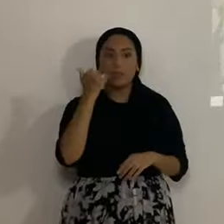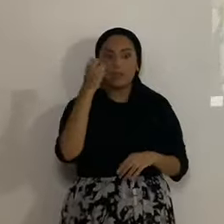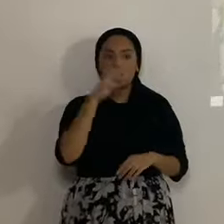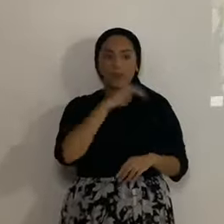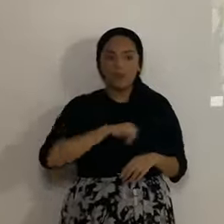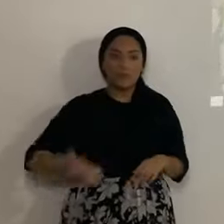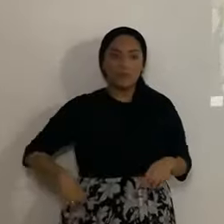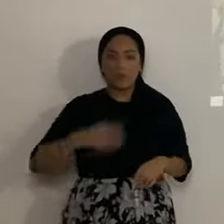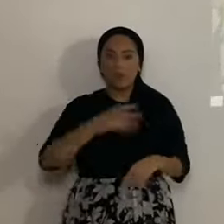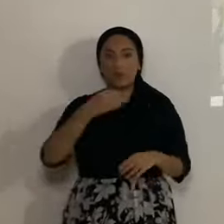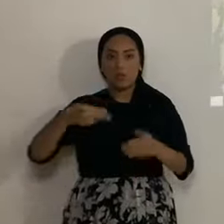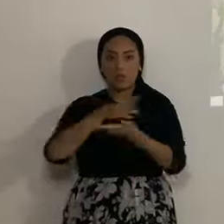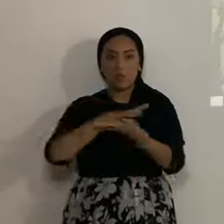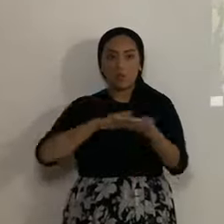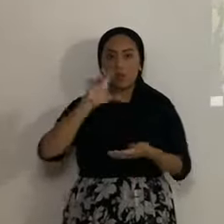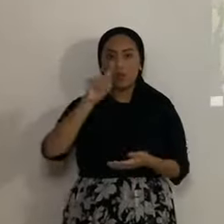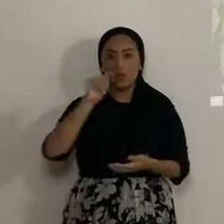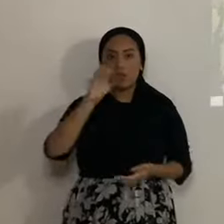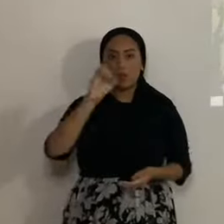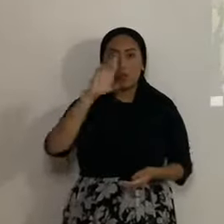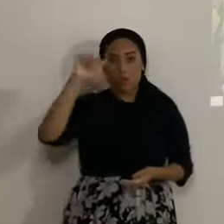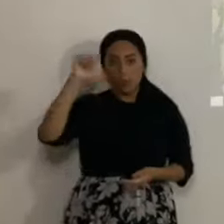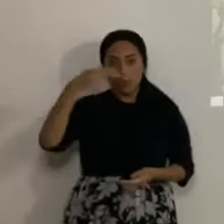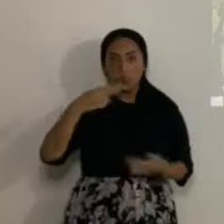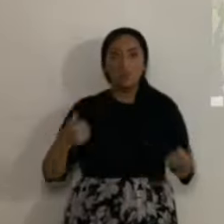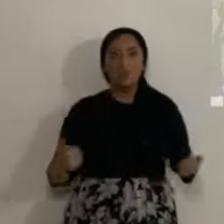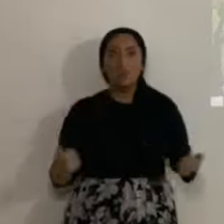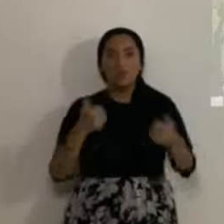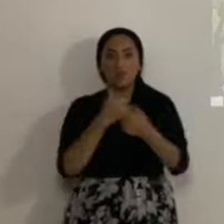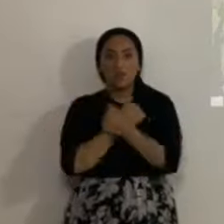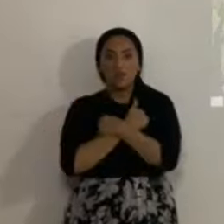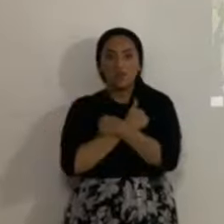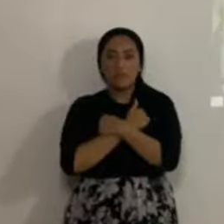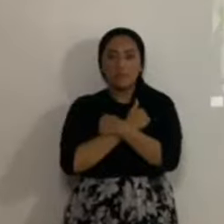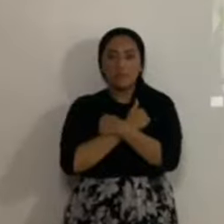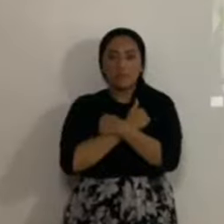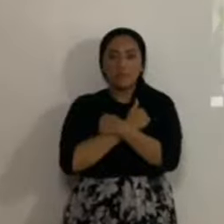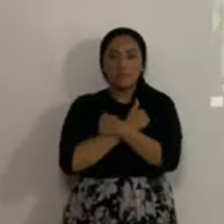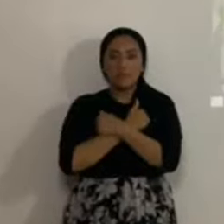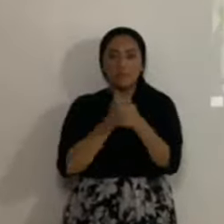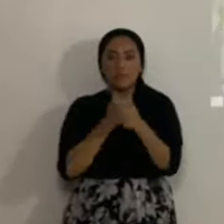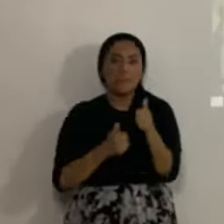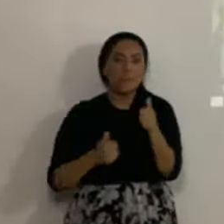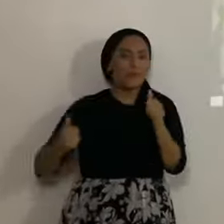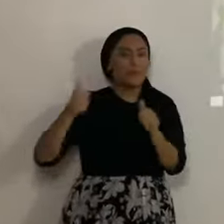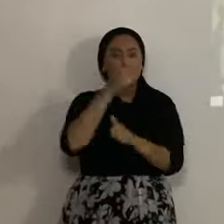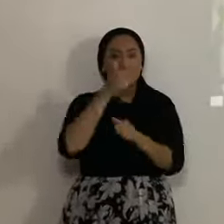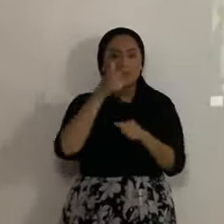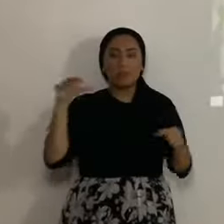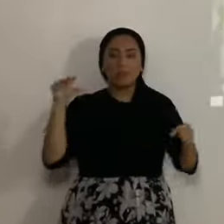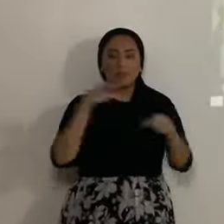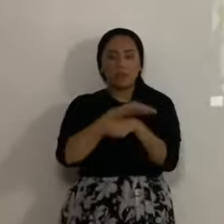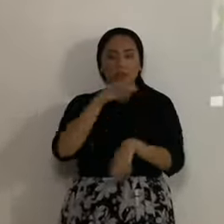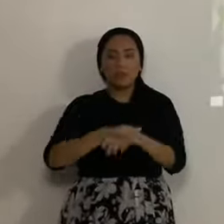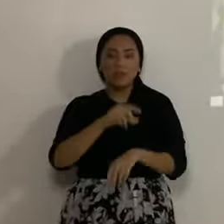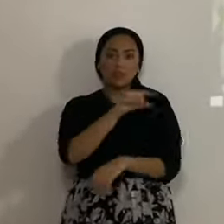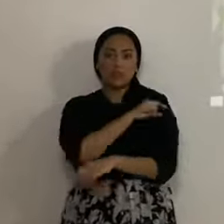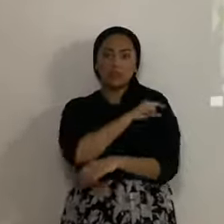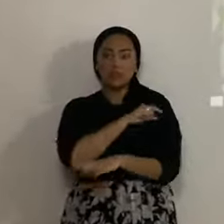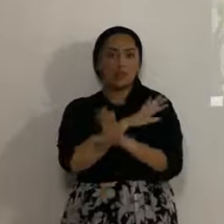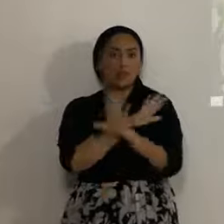y su bendita Torah, entonces, el amor pasa por alto, totalmente, o sea, completamente, la culpabilidad,